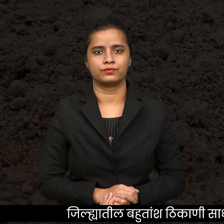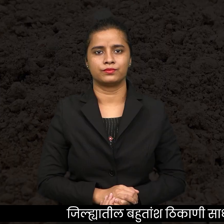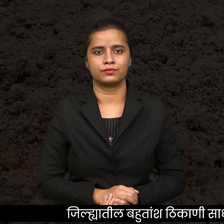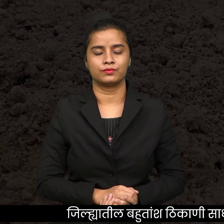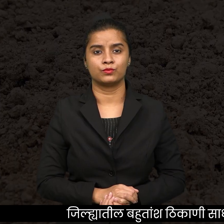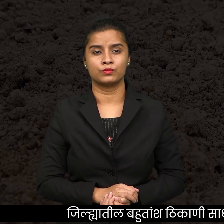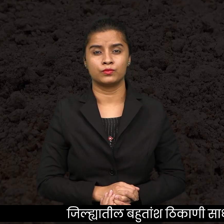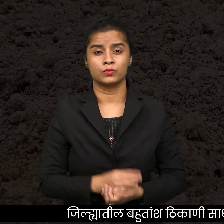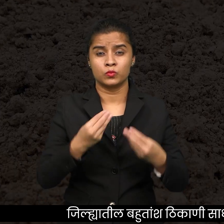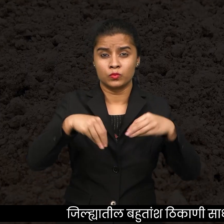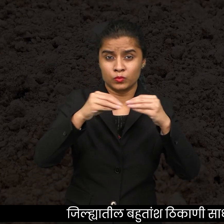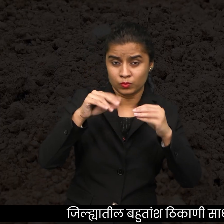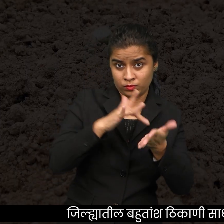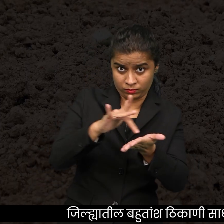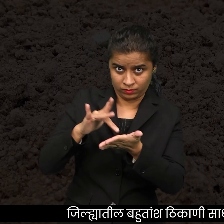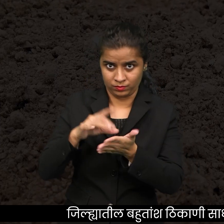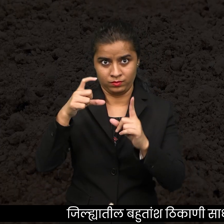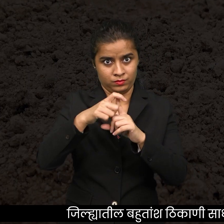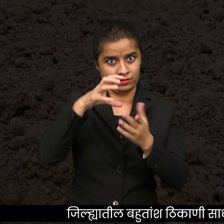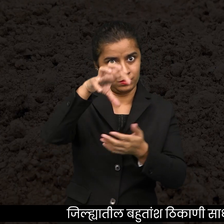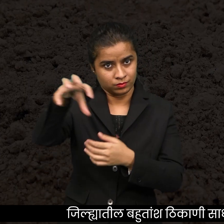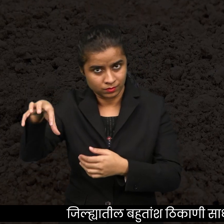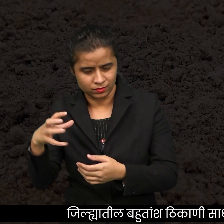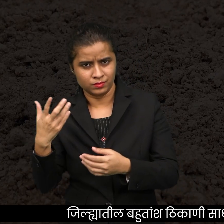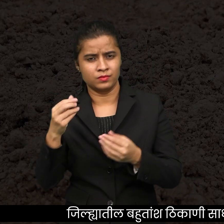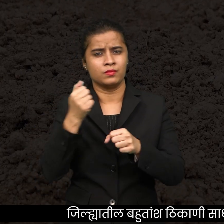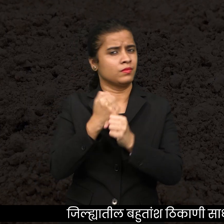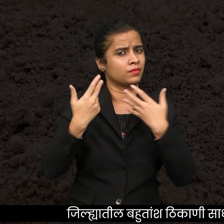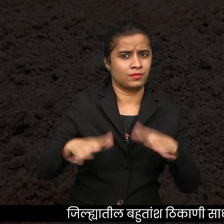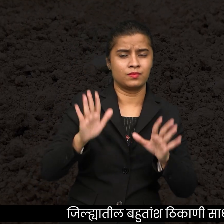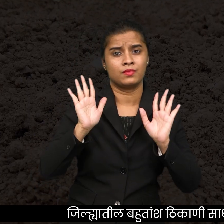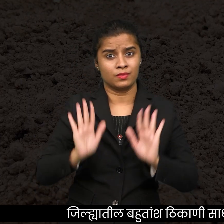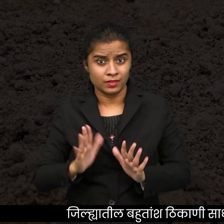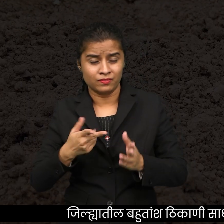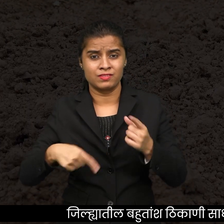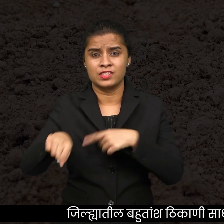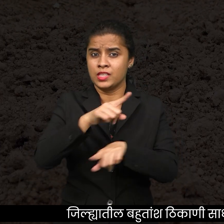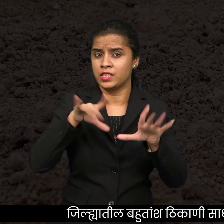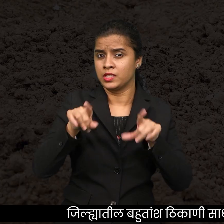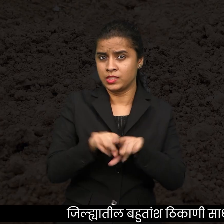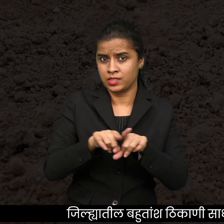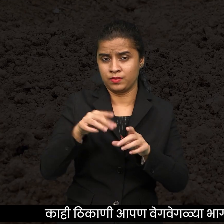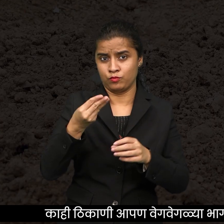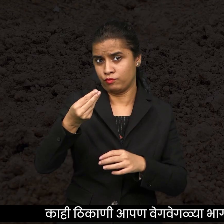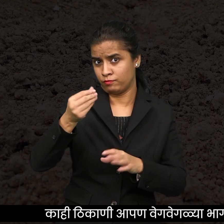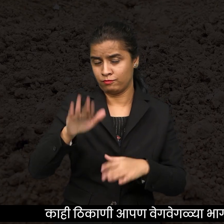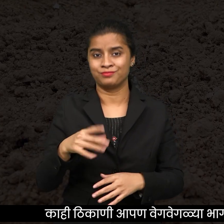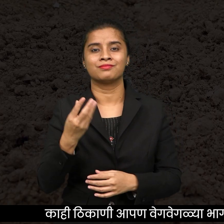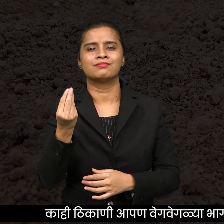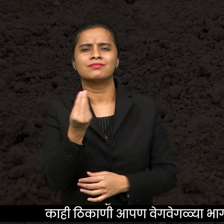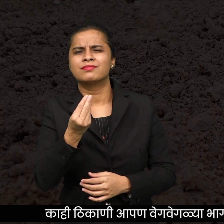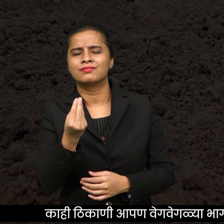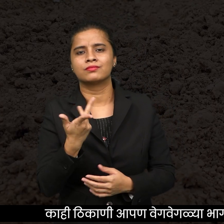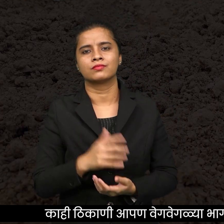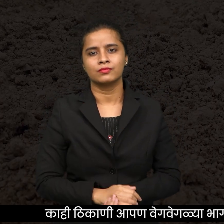मिळते. जिल्ह्यातील बहुतांश ठिकाणी साधारणपणे एकाच प्रकारची माती असते. काही